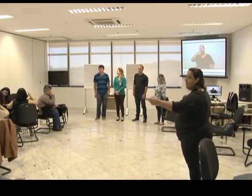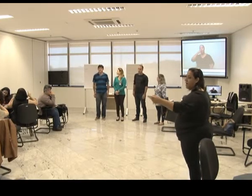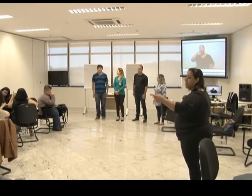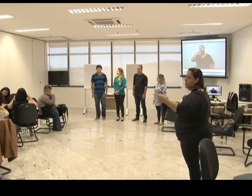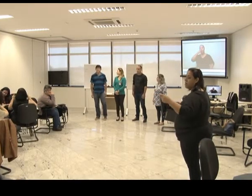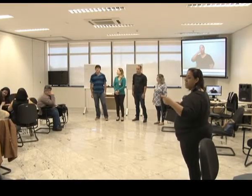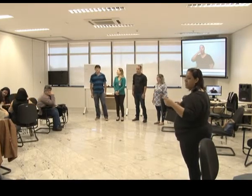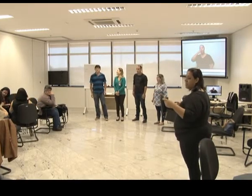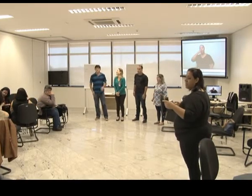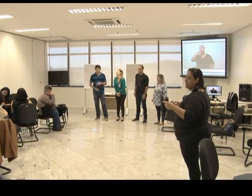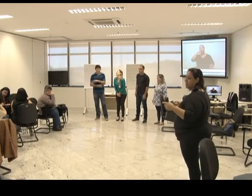Aí,